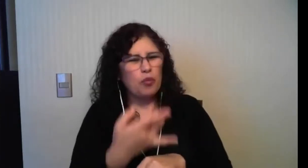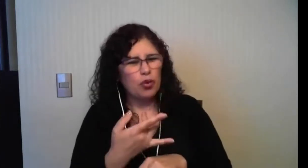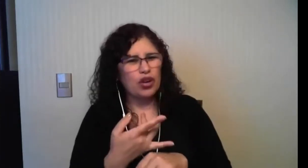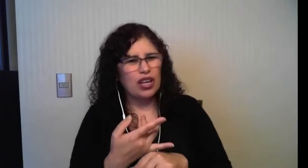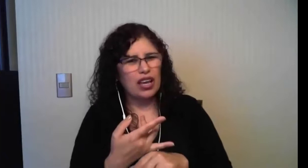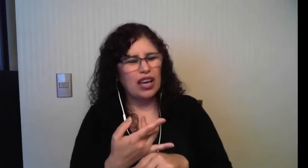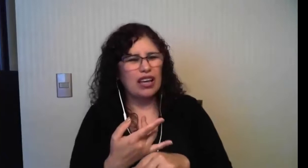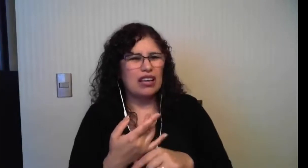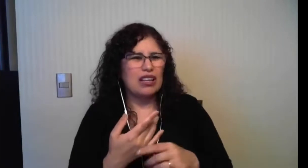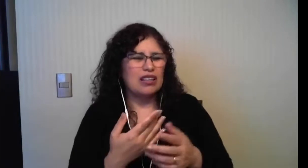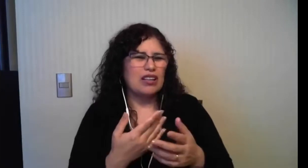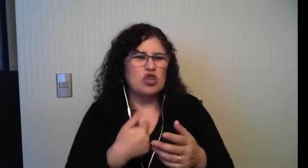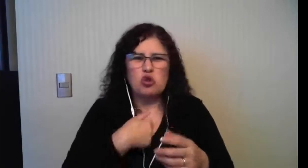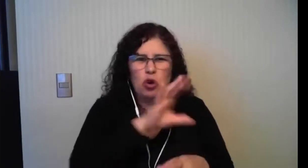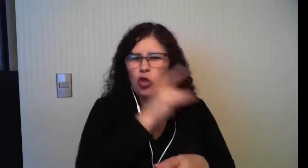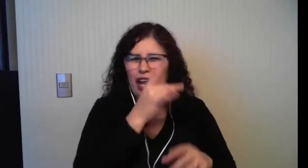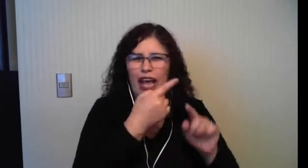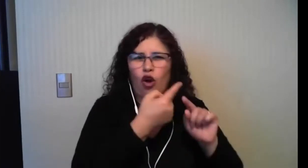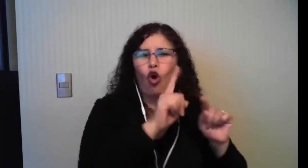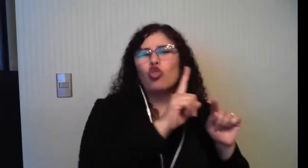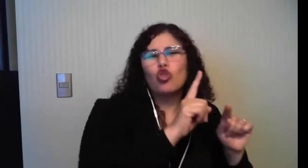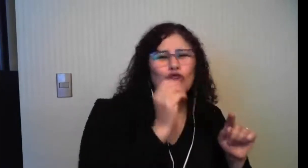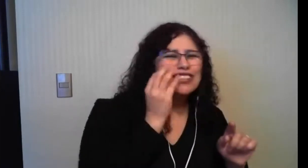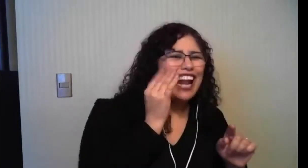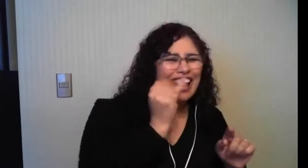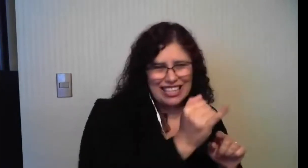debe estar en la biblioteca de la universidad. ¿Ya?